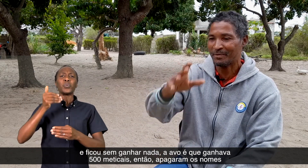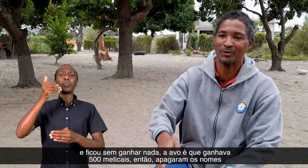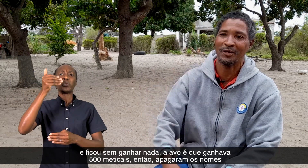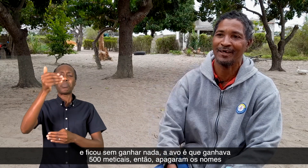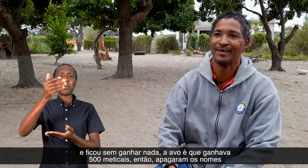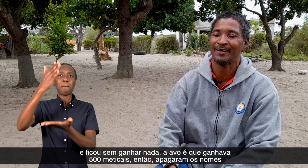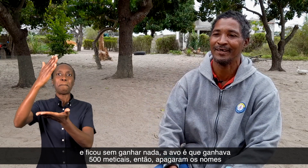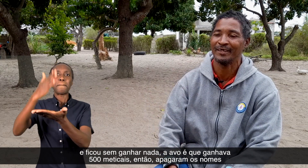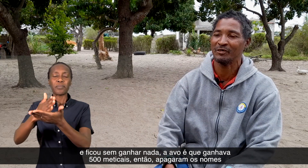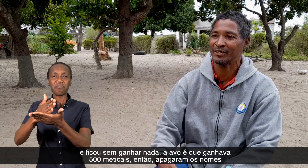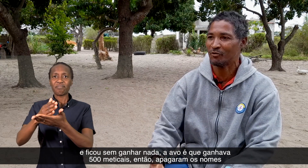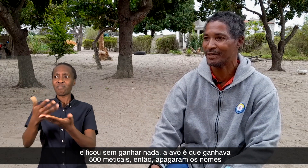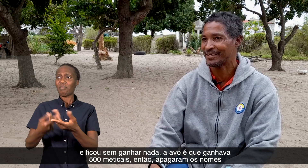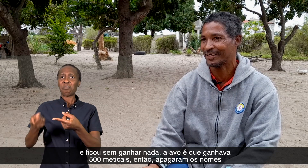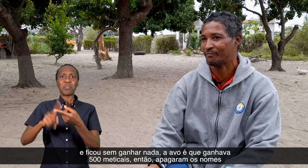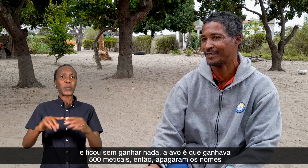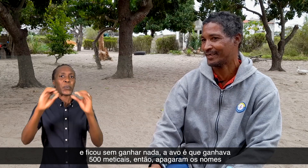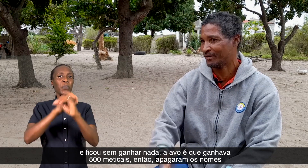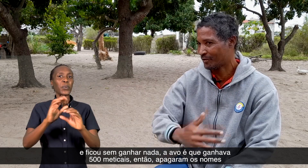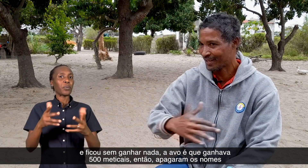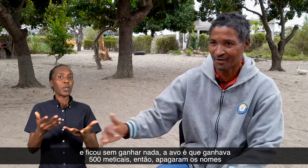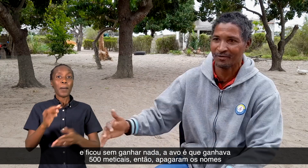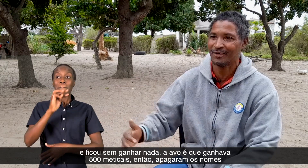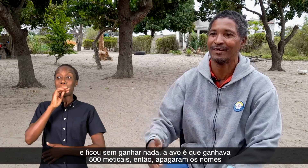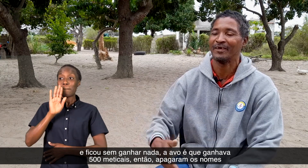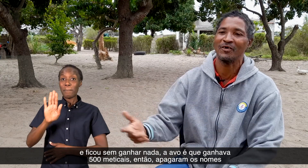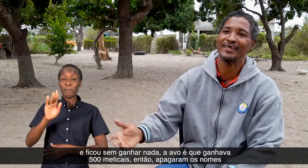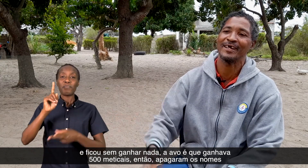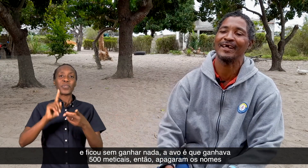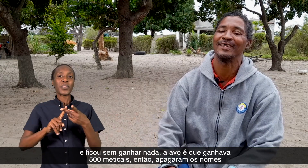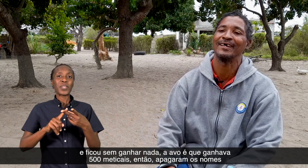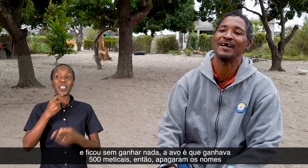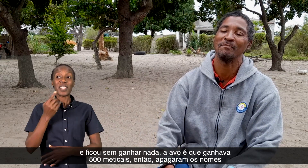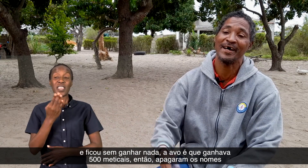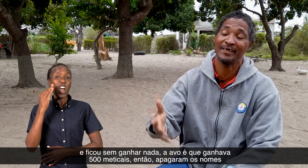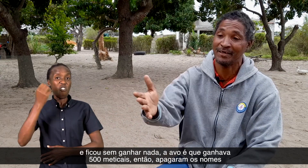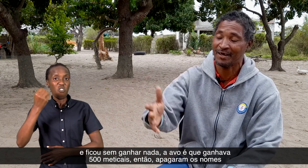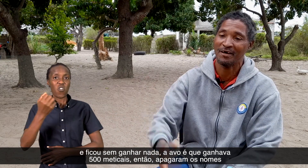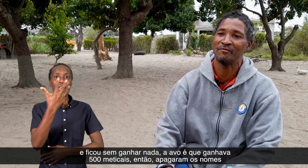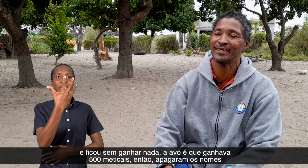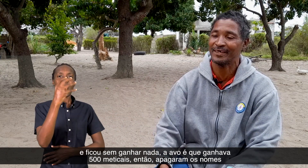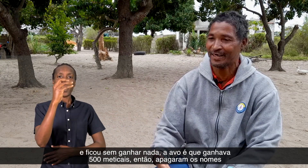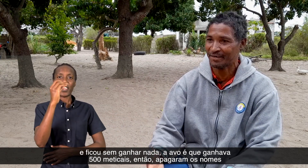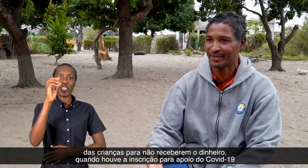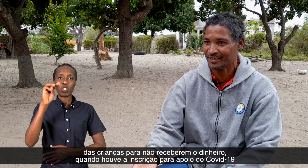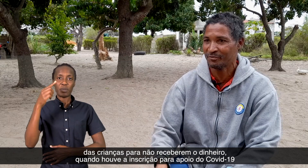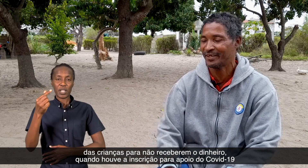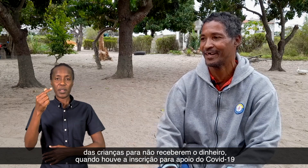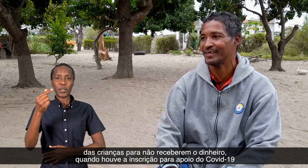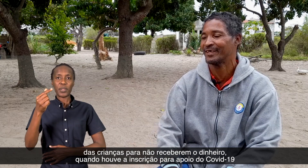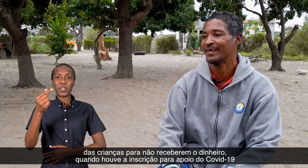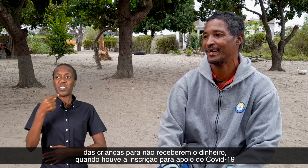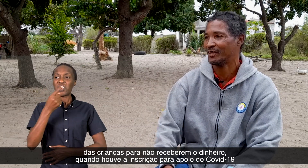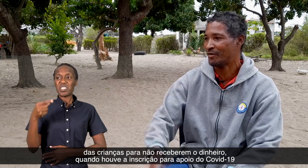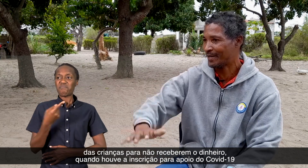dadas na Matola. Então chegou uma certa fase que cortaram, não ganharam nada. A mãe, a avó que ganhava aqui